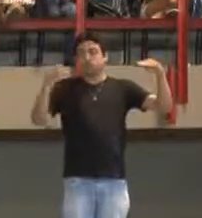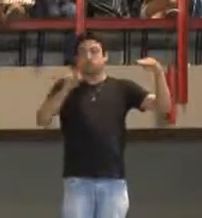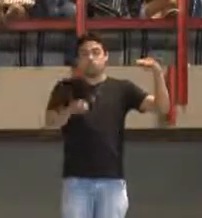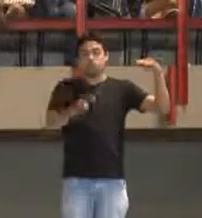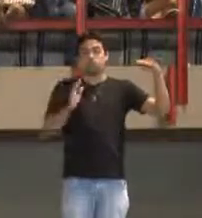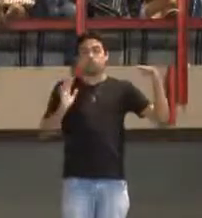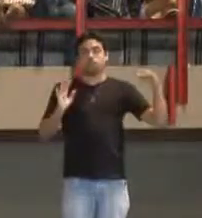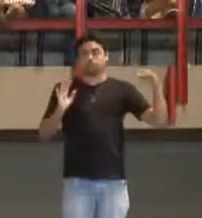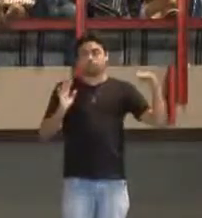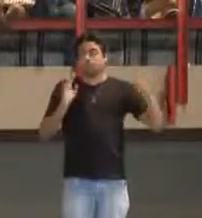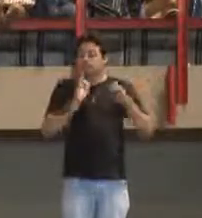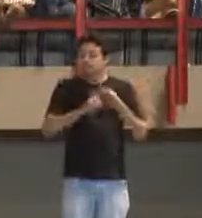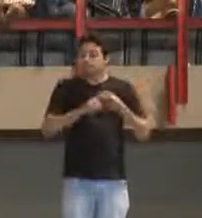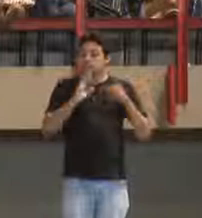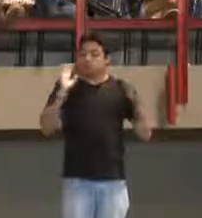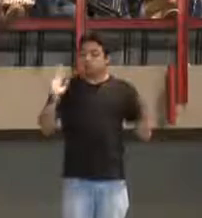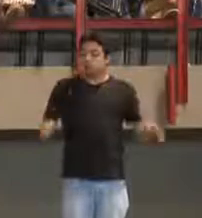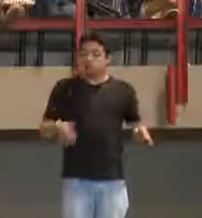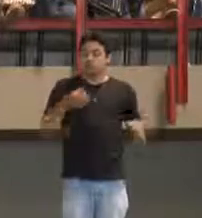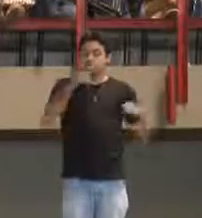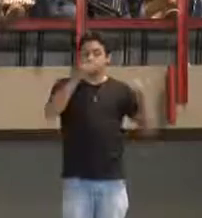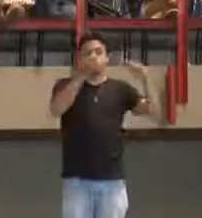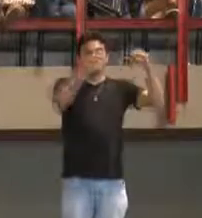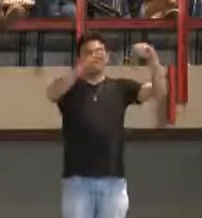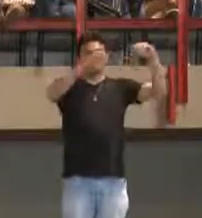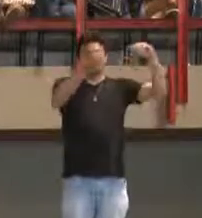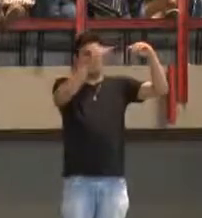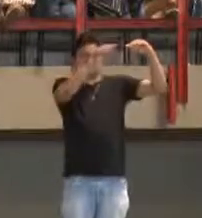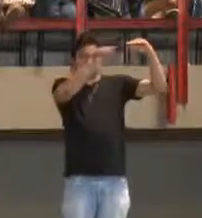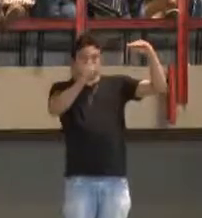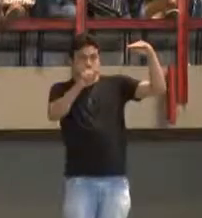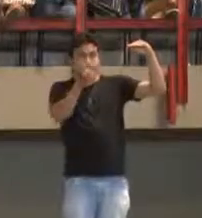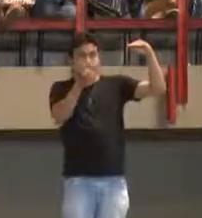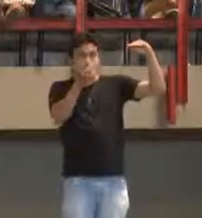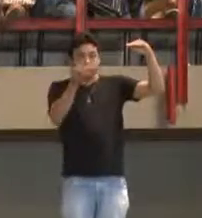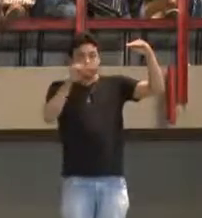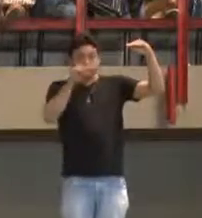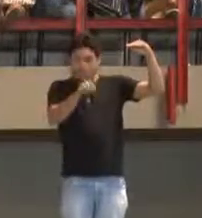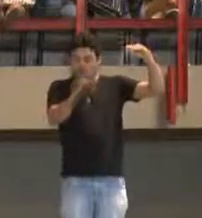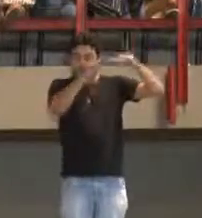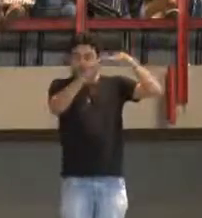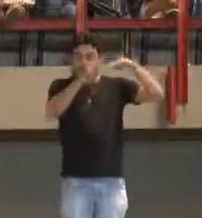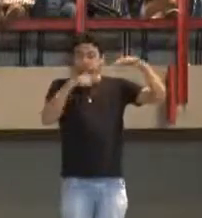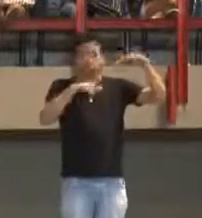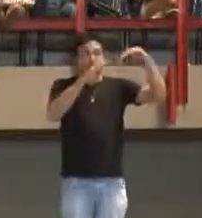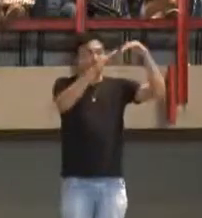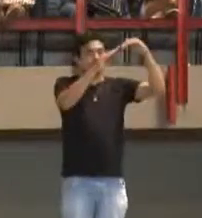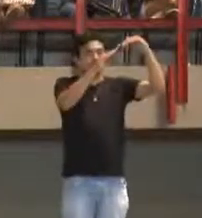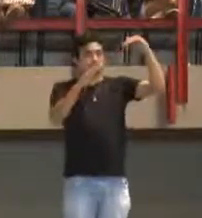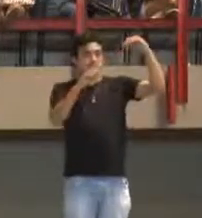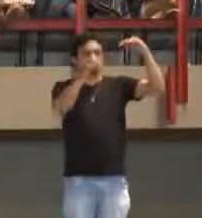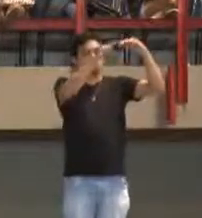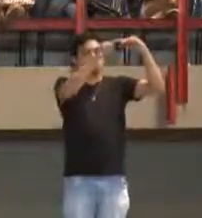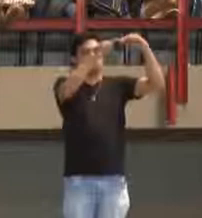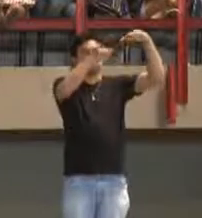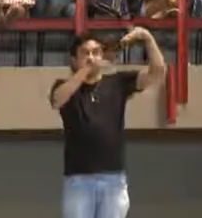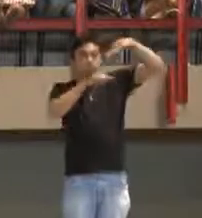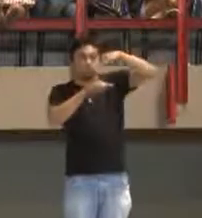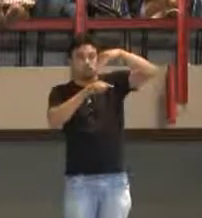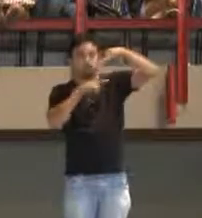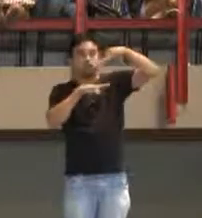mil. Em 96 caiu para 16 mil, por isso que o gráfico tem esse vértice para